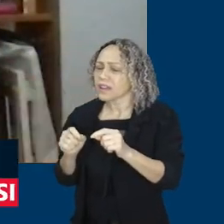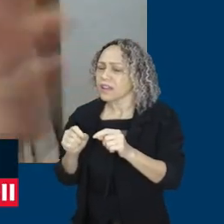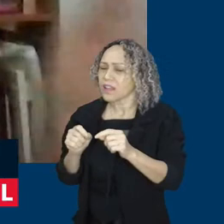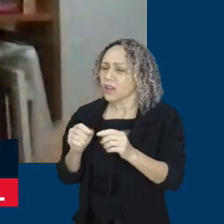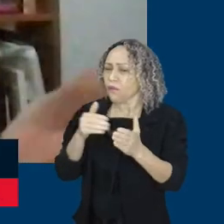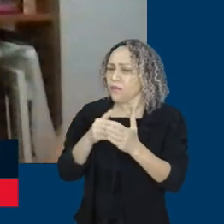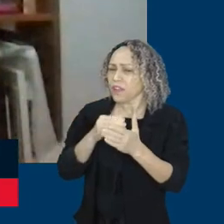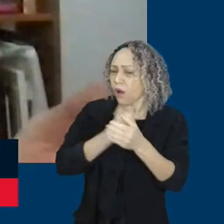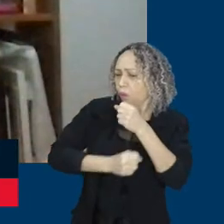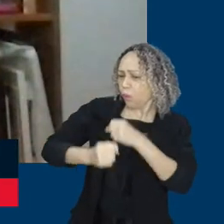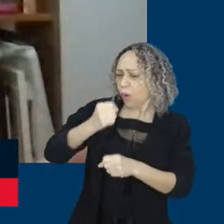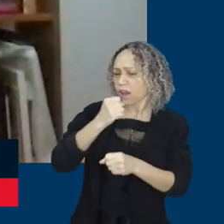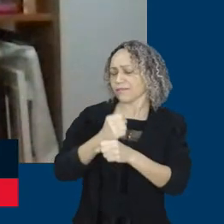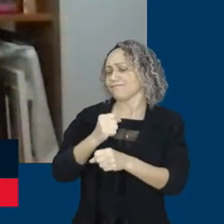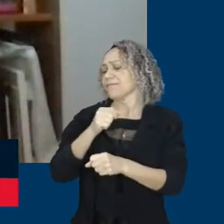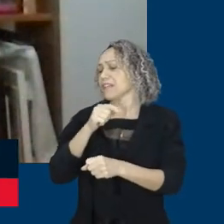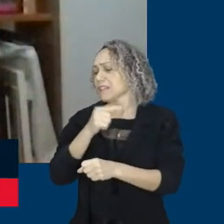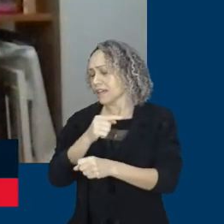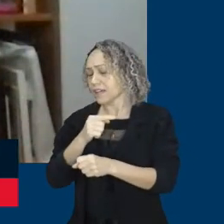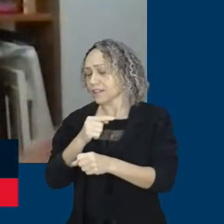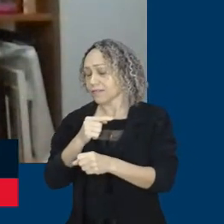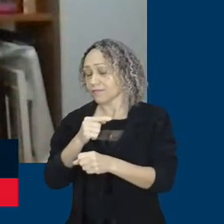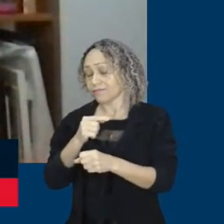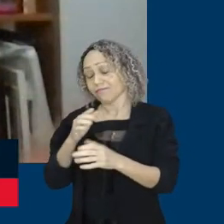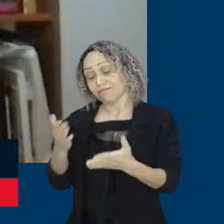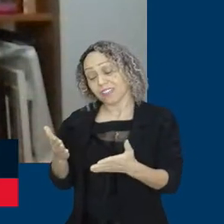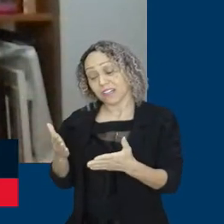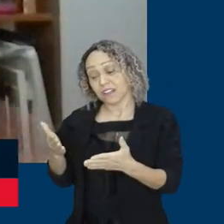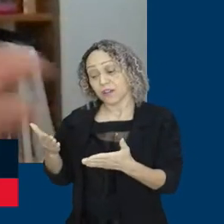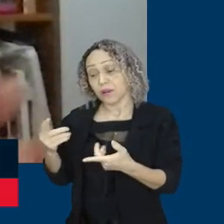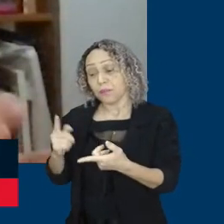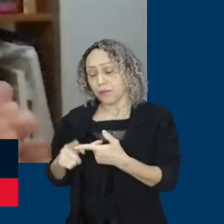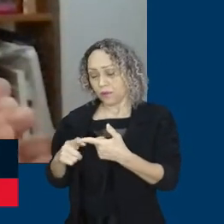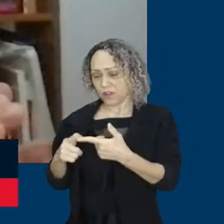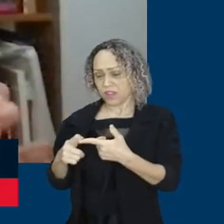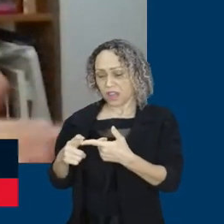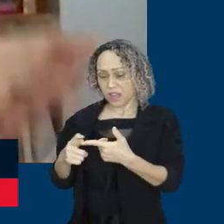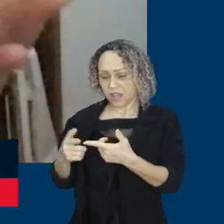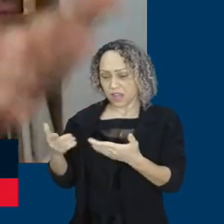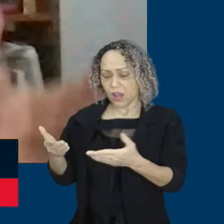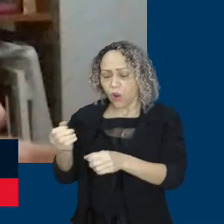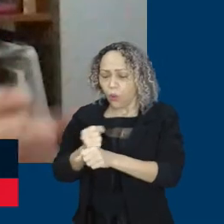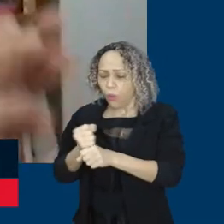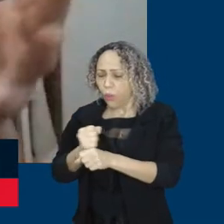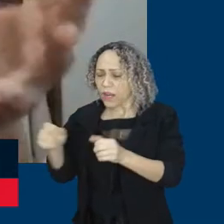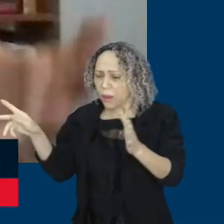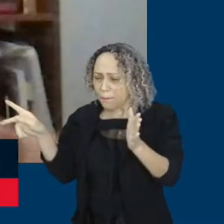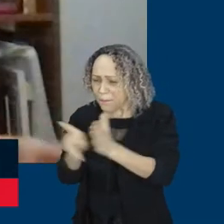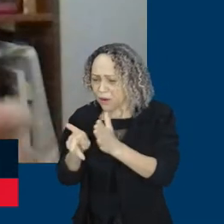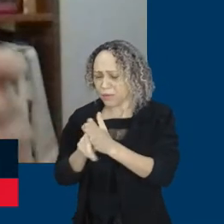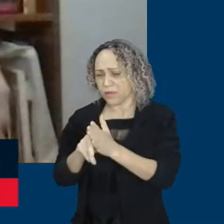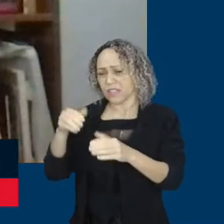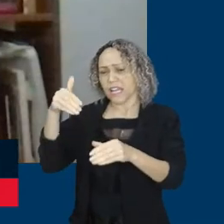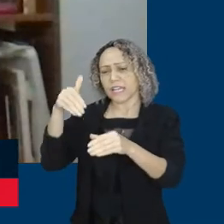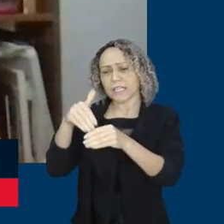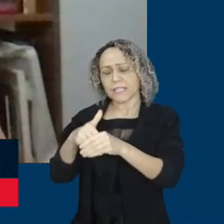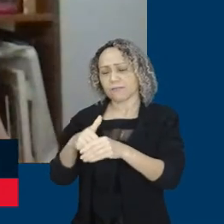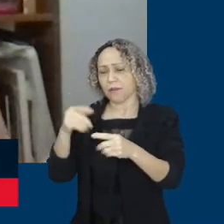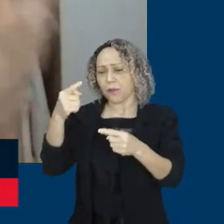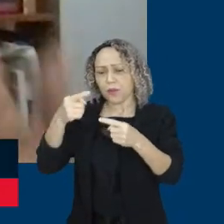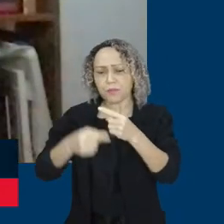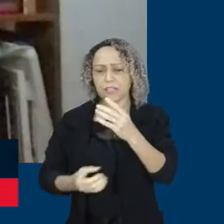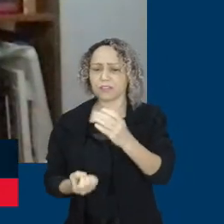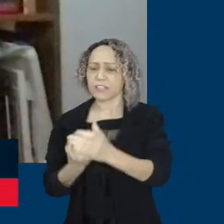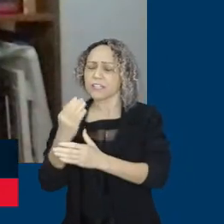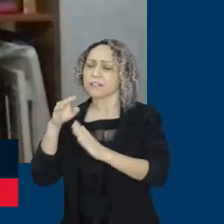no ano, né, da eleição é proibido por lei criar um programa, então eles criaram programa mal feito, mal estruturado,